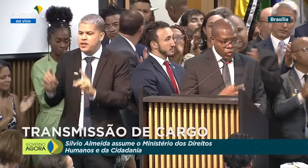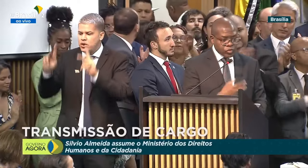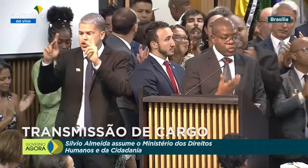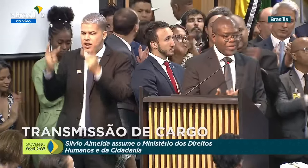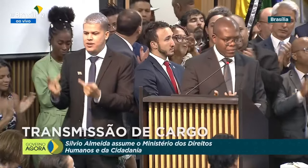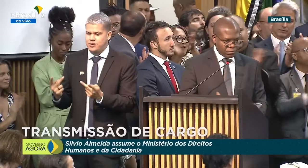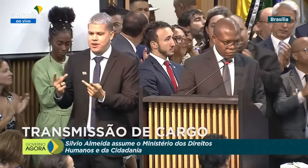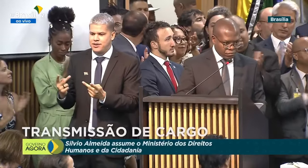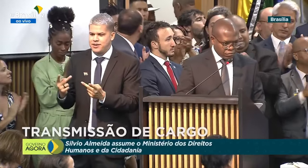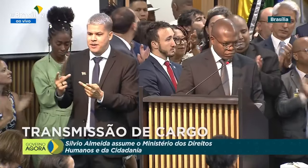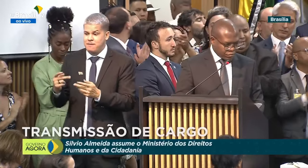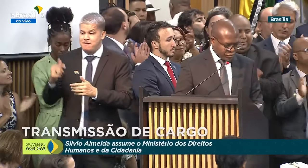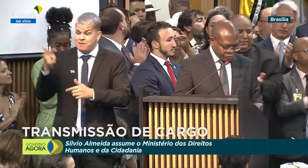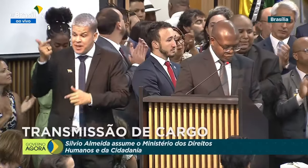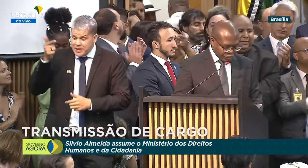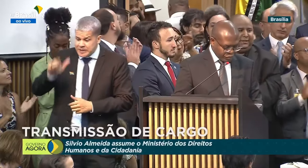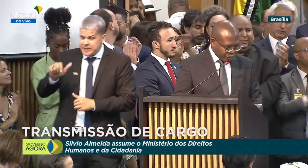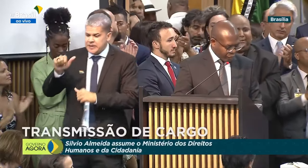como reconstruir